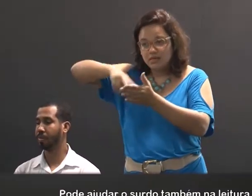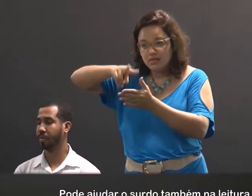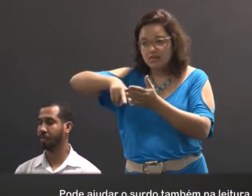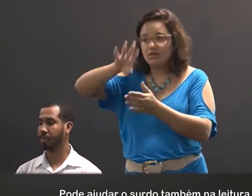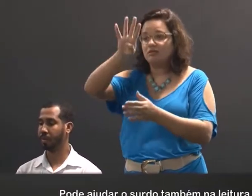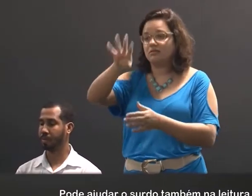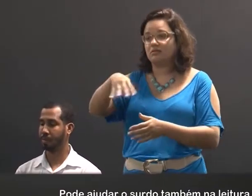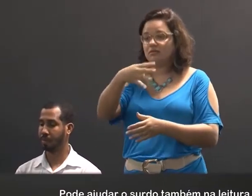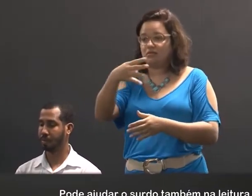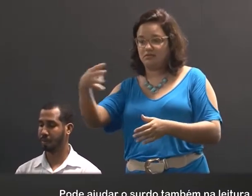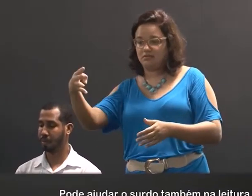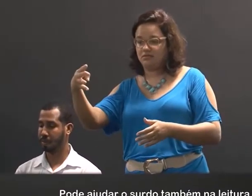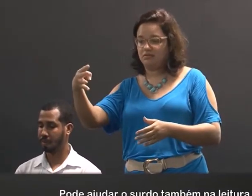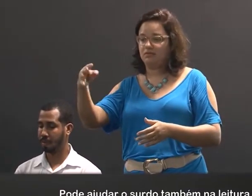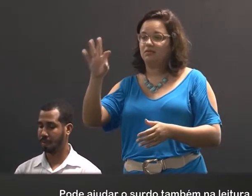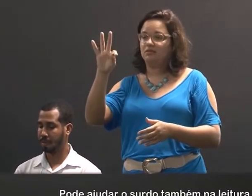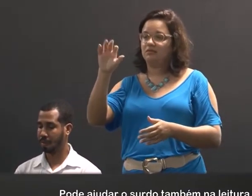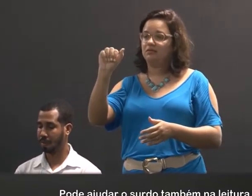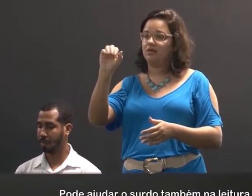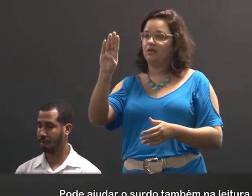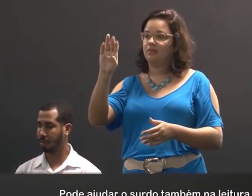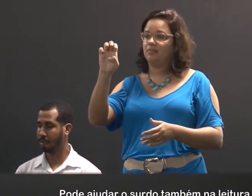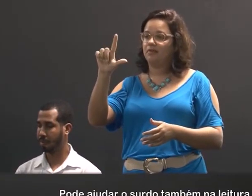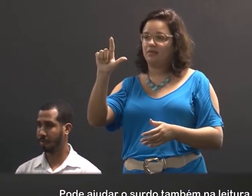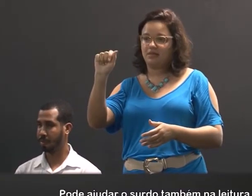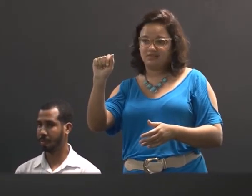Para ajudar o surdo também na leitura.